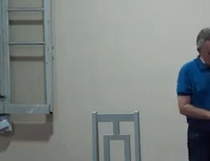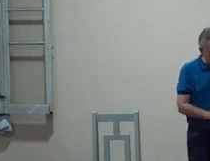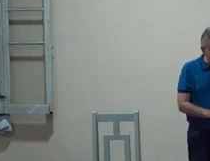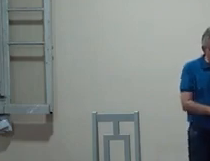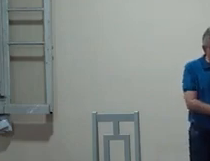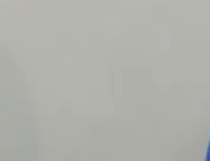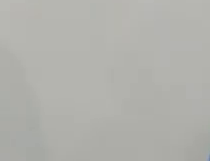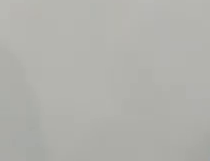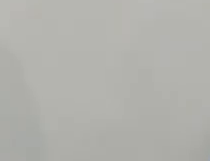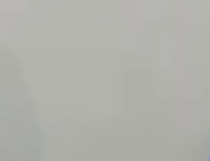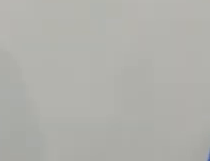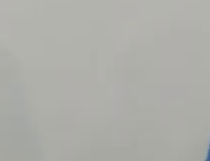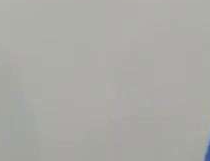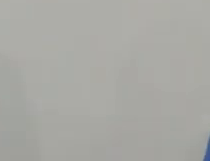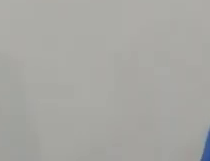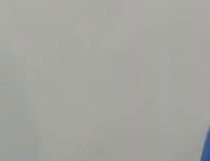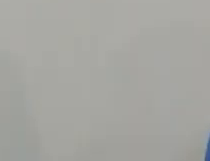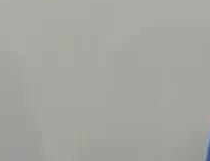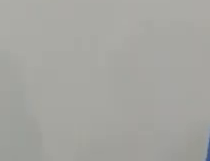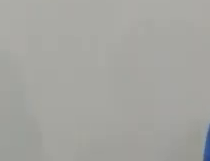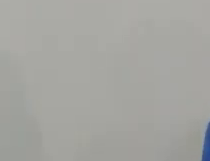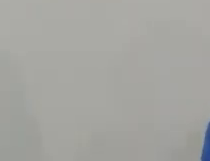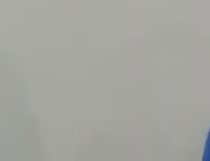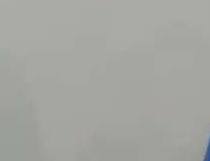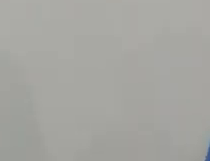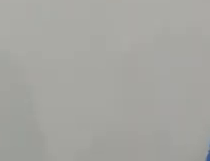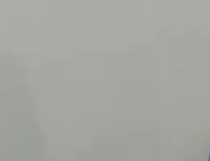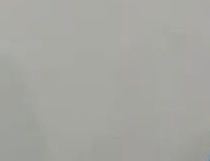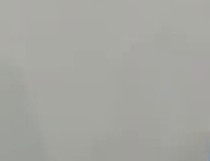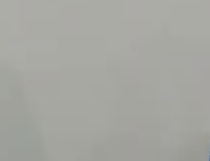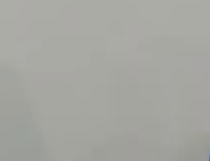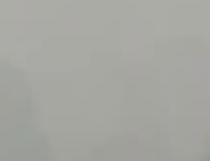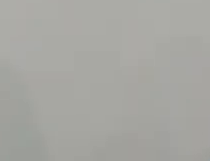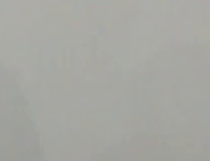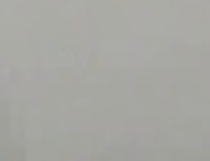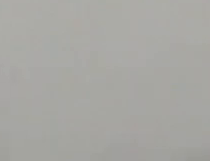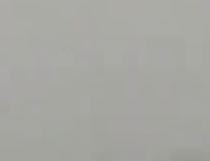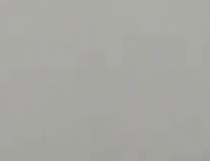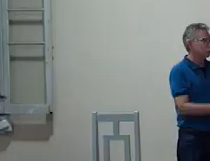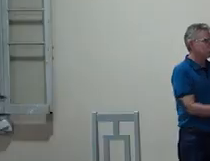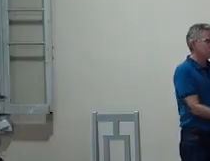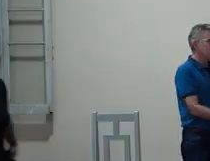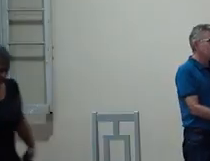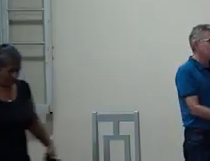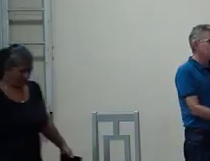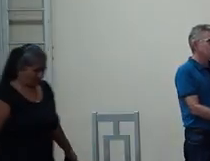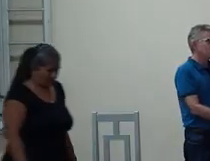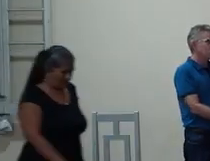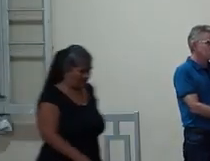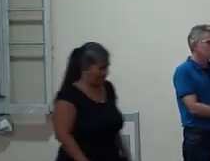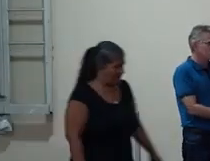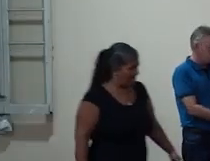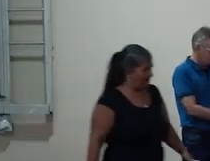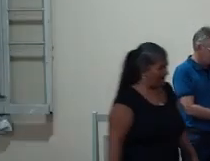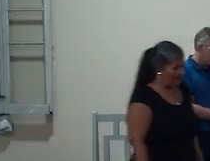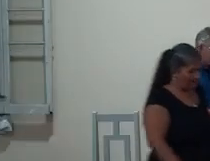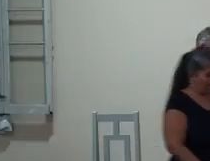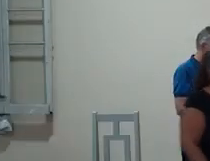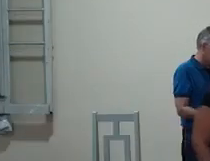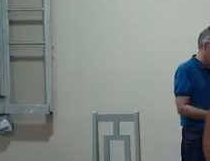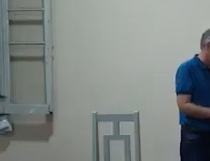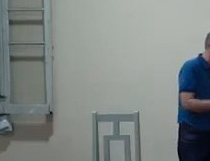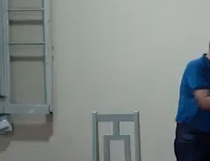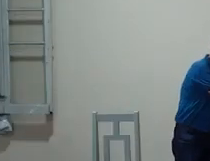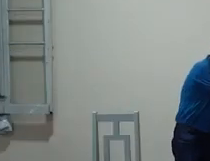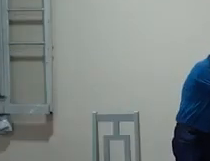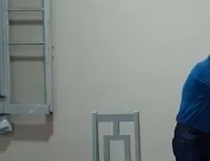Agora convidamos o presidente do Clube Literário, o senhor Carlos Alberto de Almeida, para entregar o certificado ao nosso ilustre palestrante